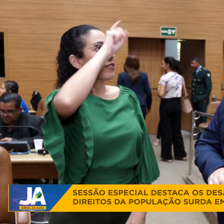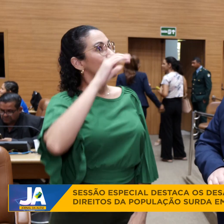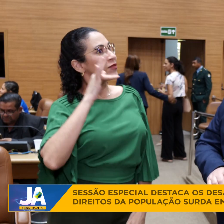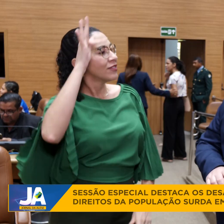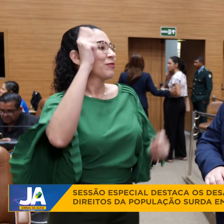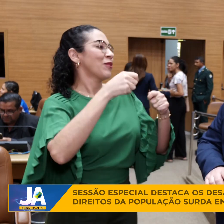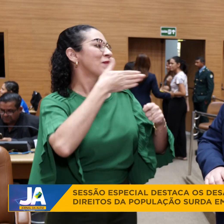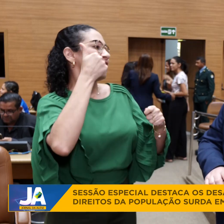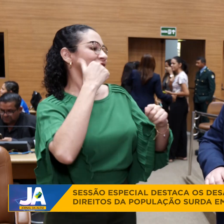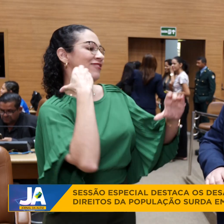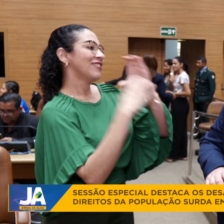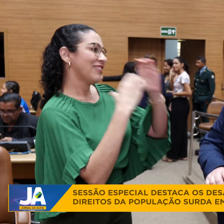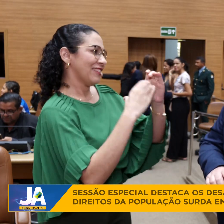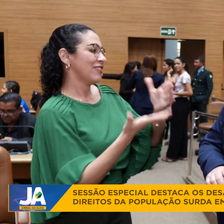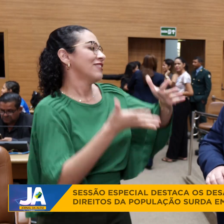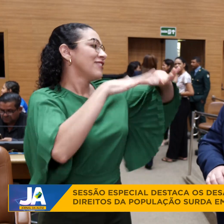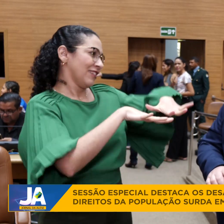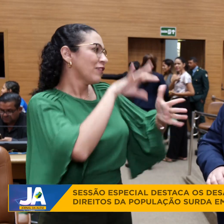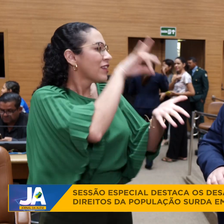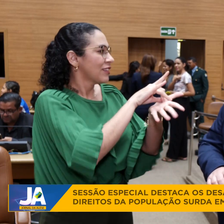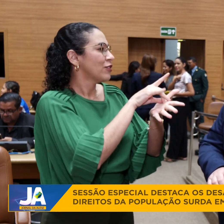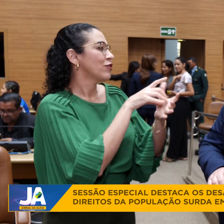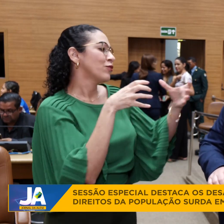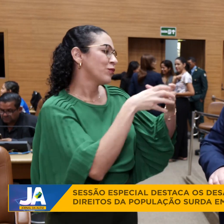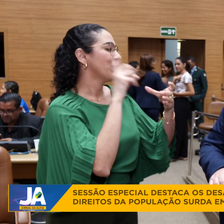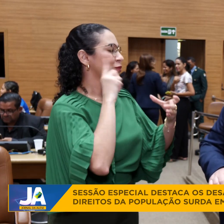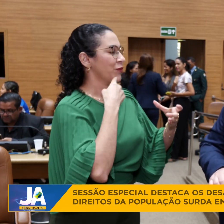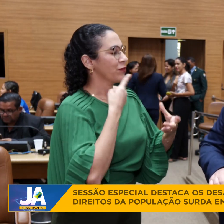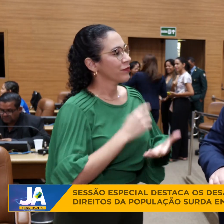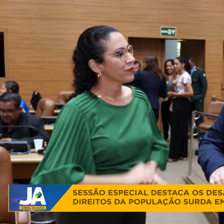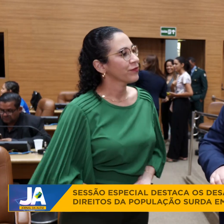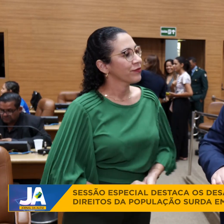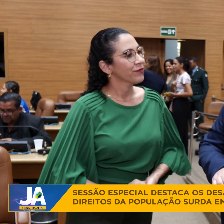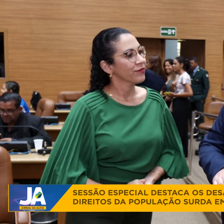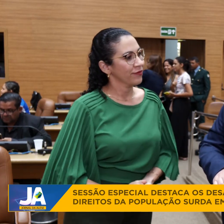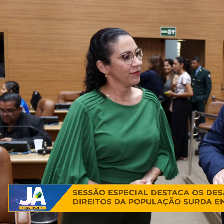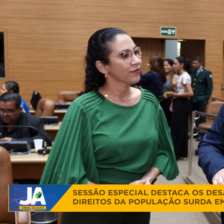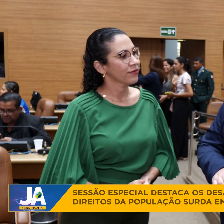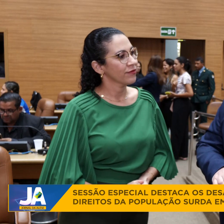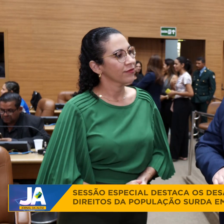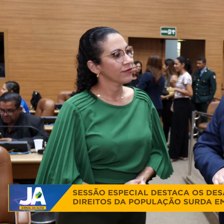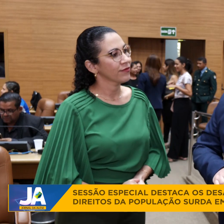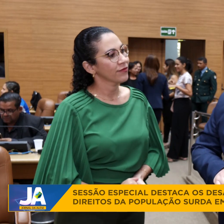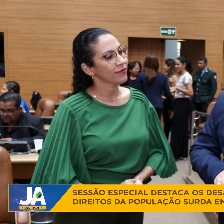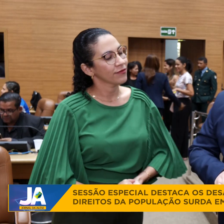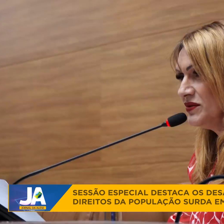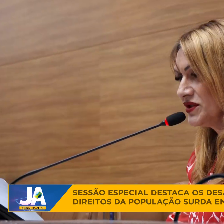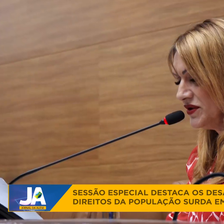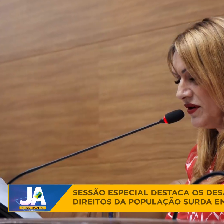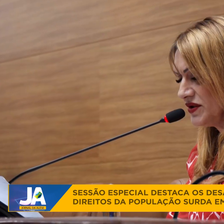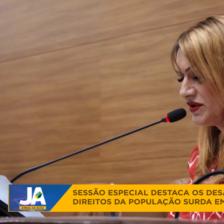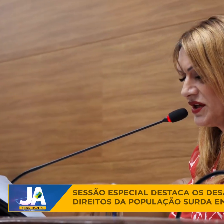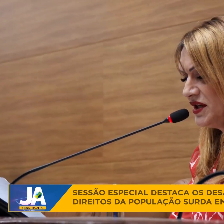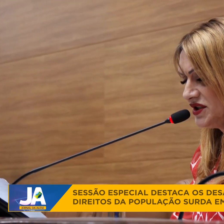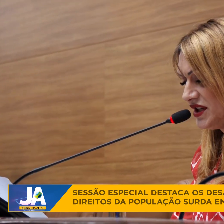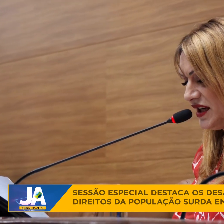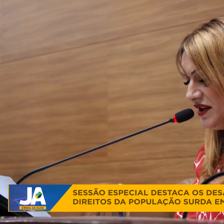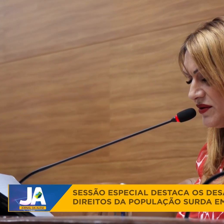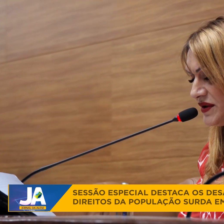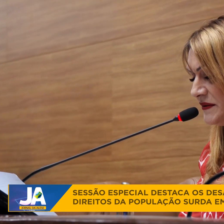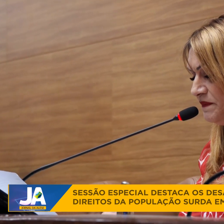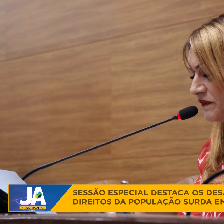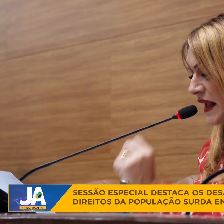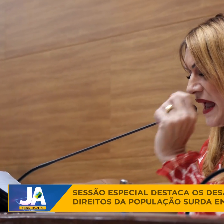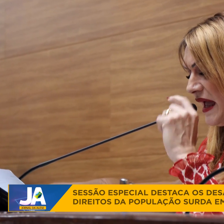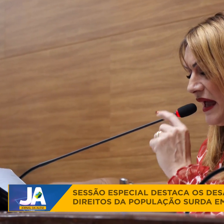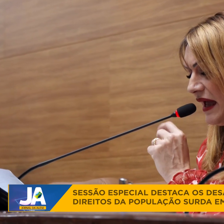que todas as pessoas ouvintes né as pessoas da comunidade possa realmente aprender libras e ter a inclusão a deputada linda Brasil